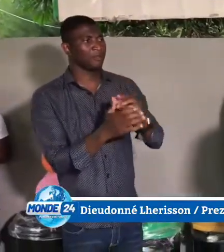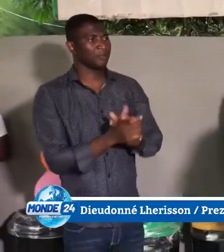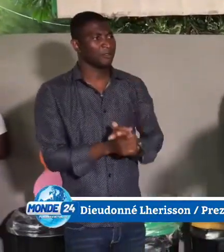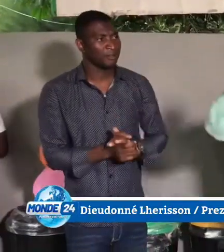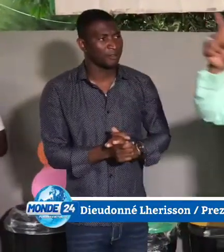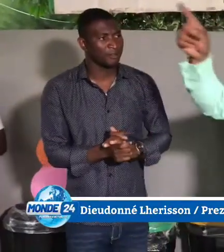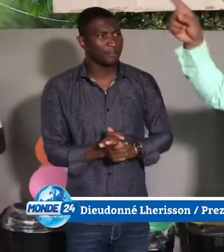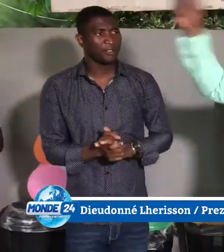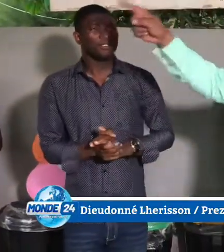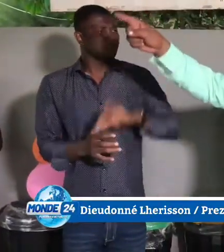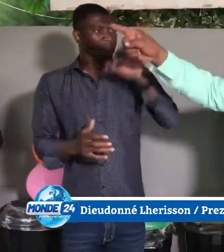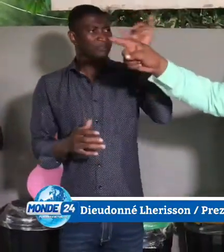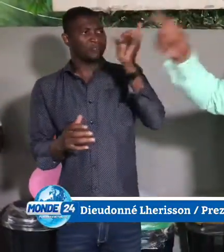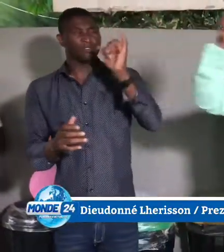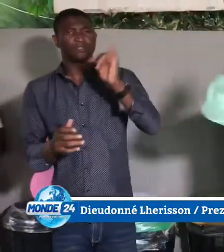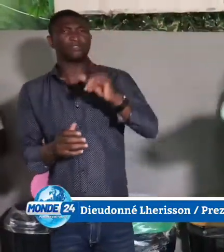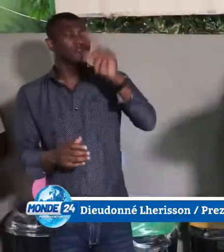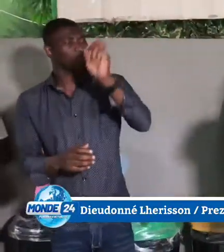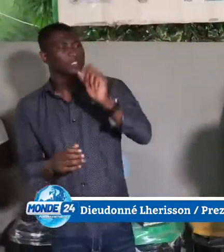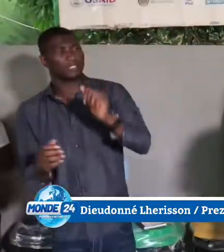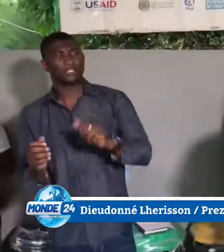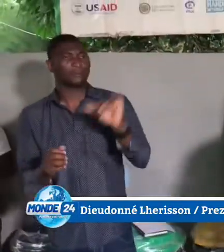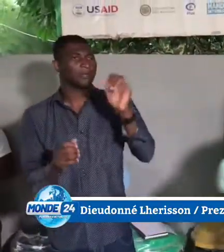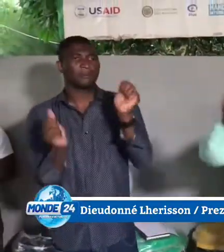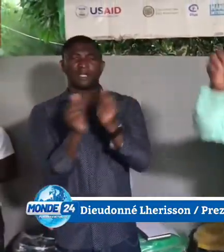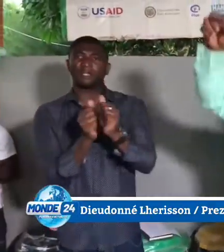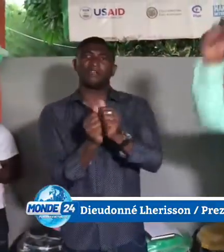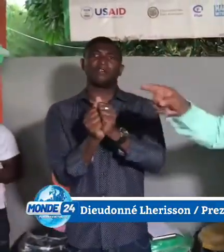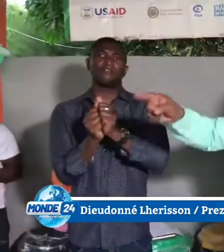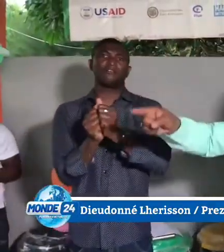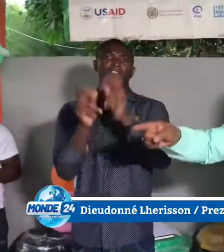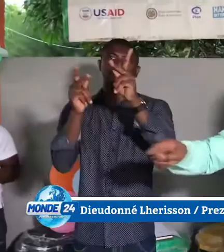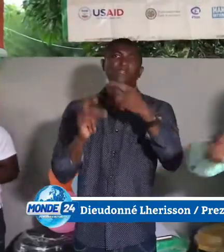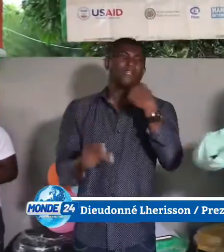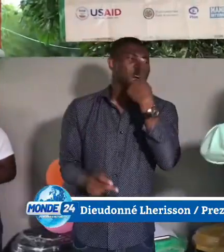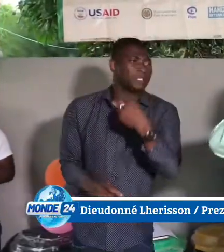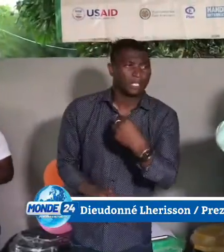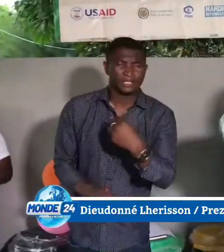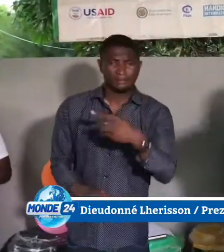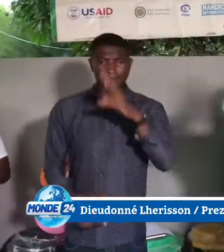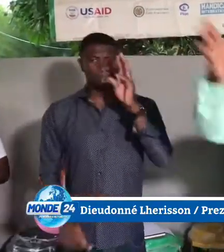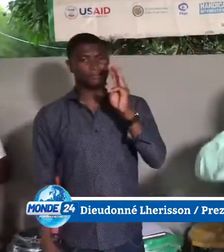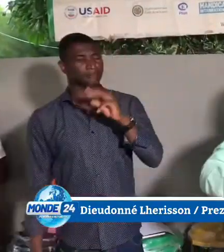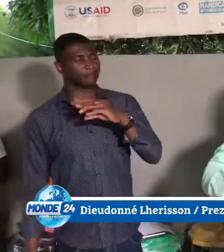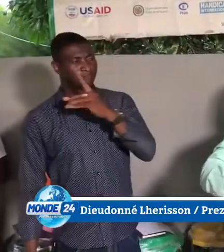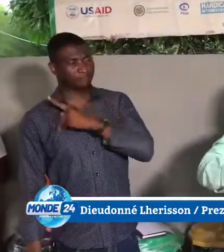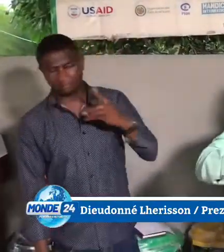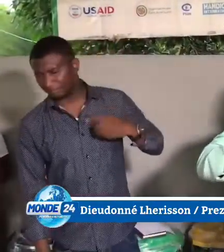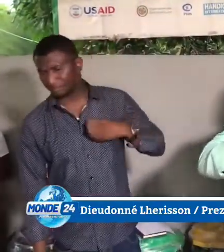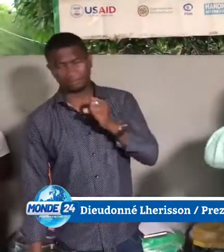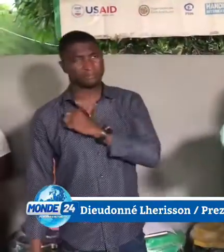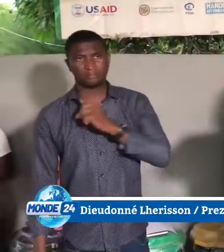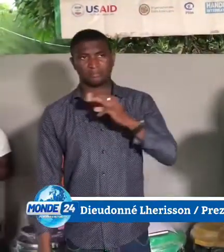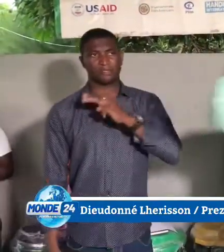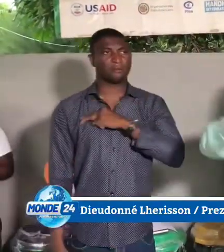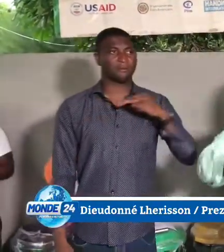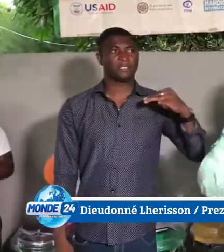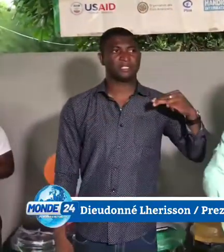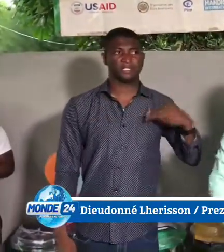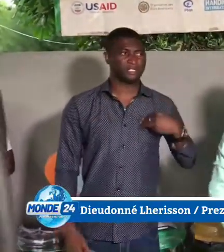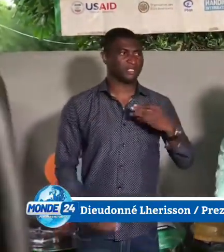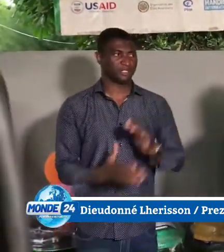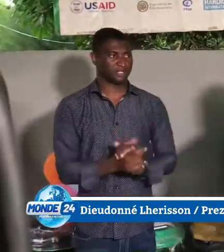avec moun qui était député, qui était sénateur, qui magistrat, qui ministre, qui